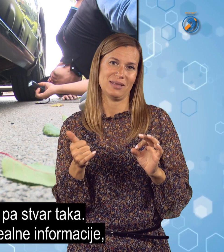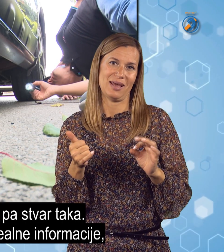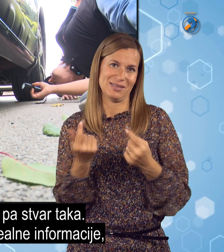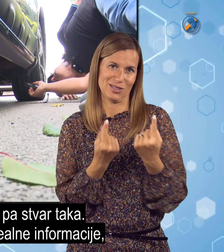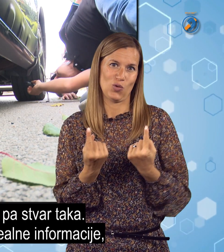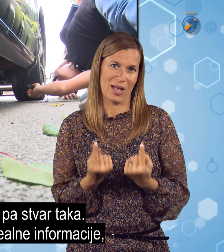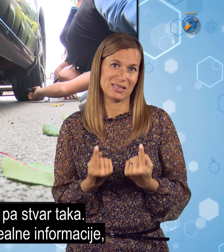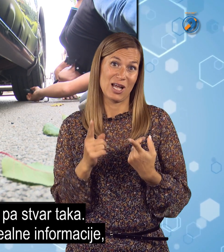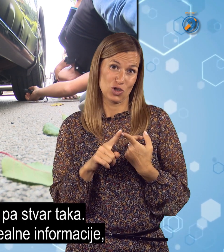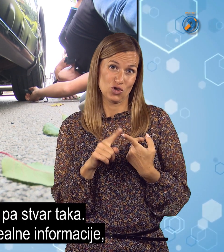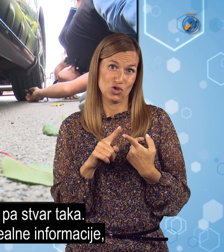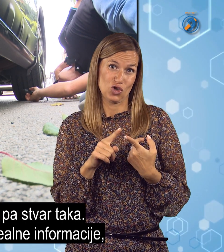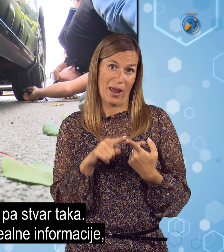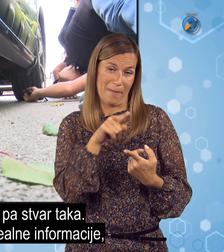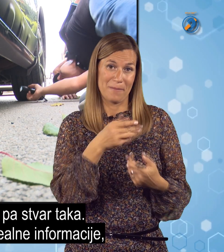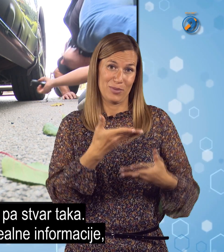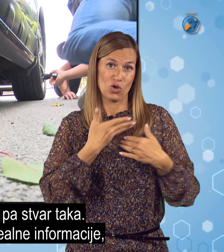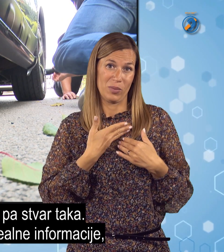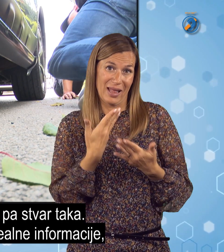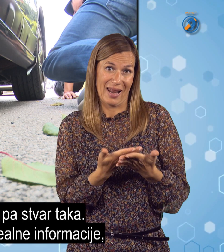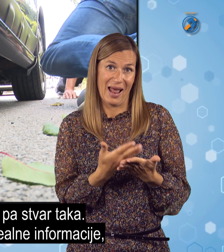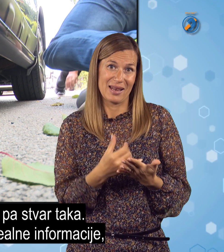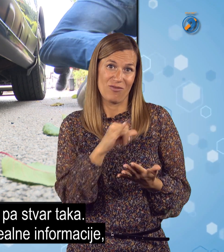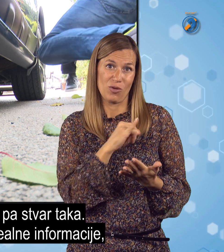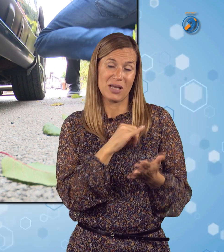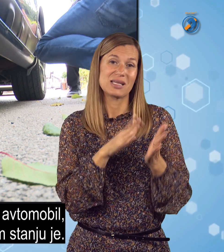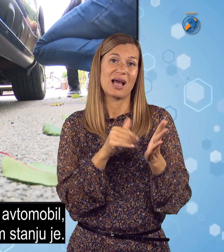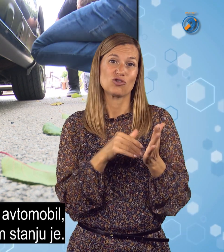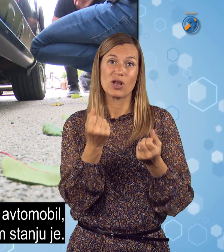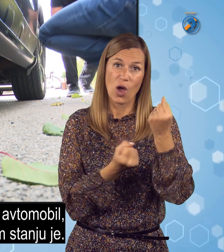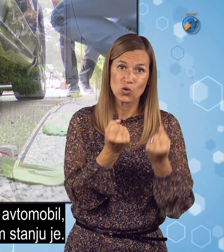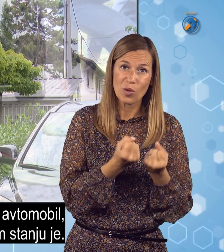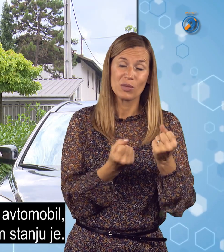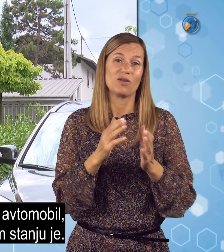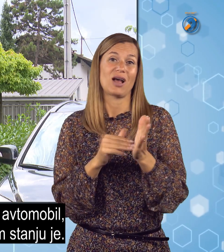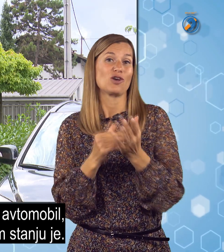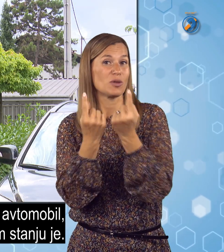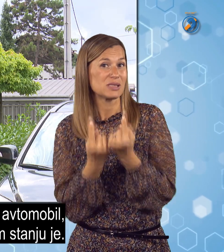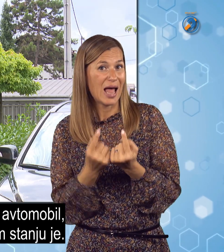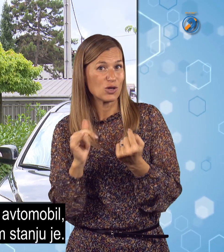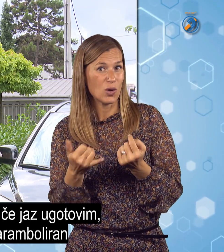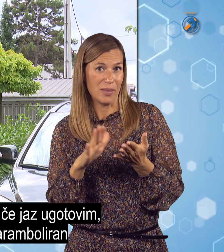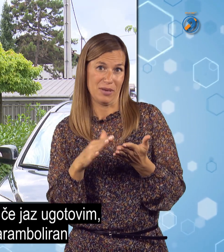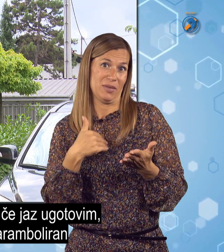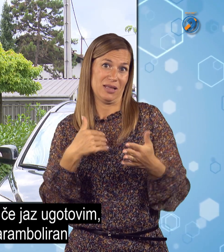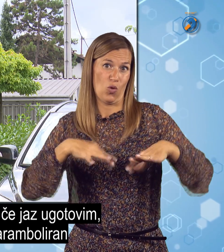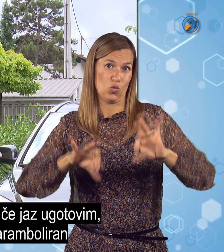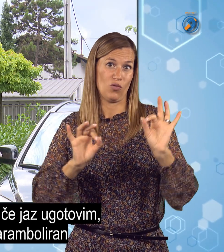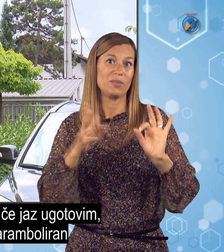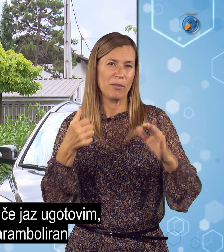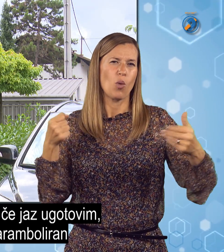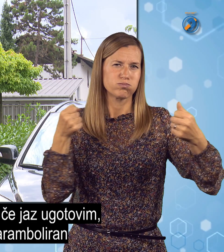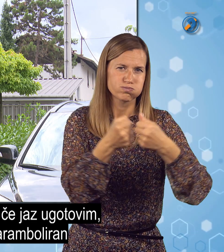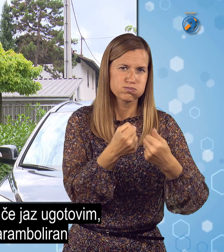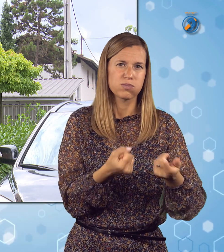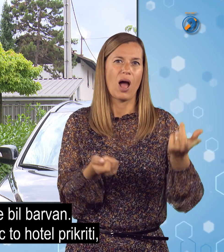Definitivno je pa stvar taka, če vi jim pridobite realne informacije, kakšen je avtomobil, v kakšnem stanju je, recimo primer, da jaz ugotovim, da je